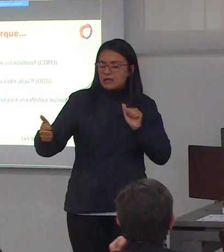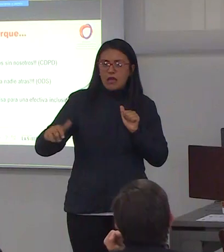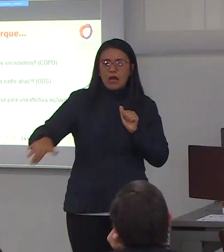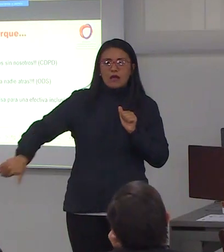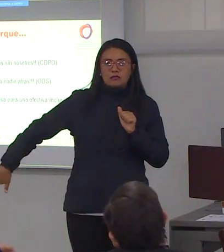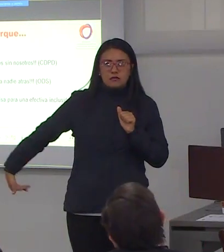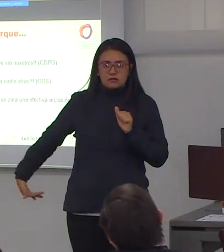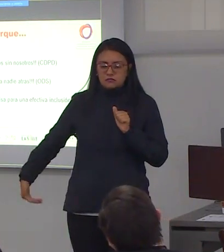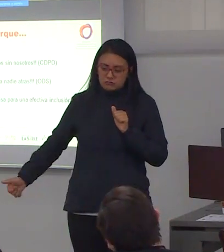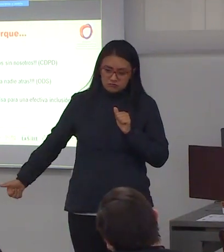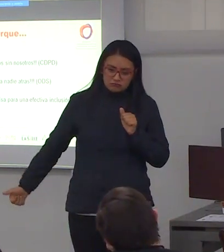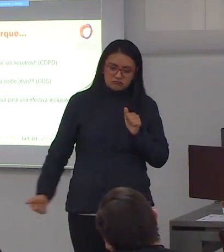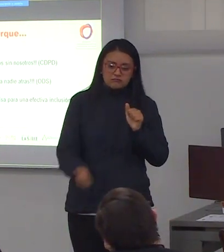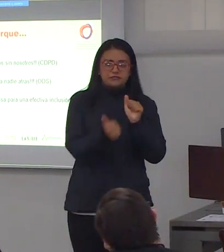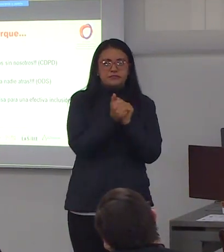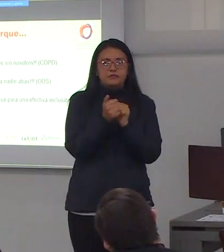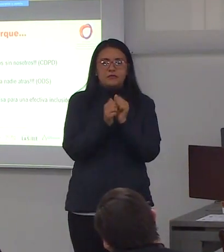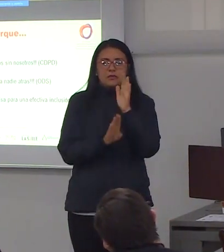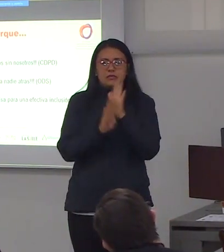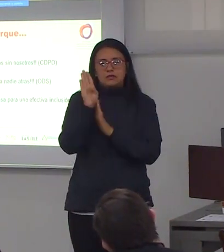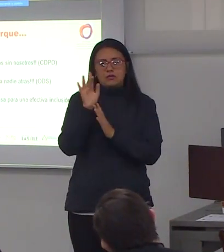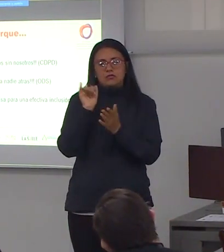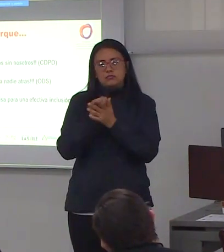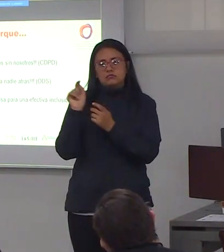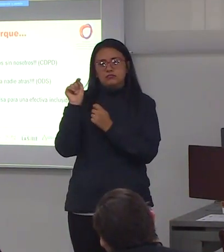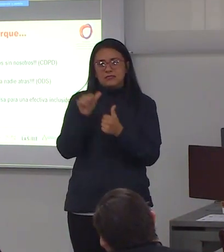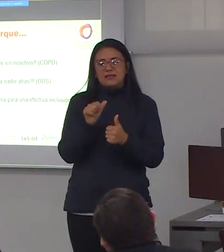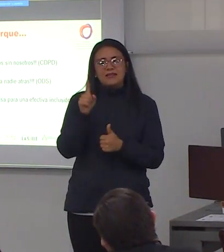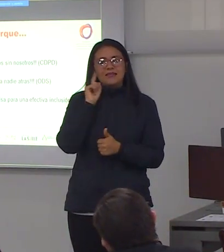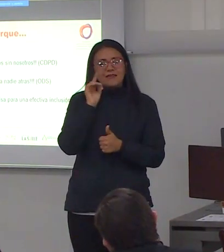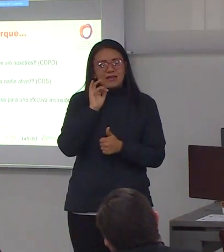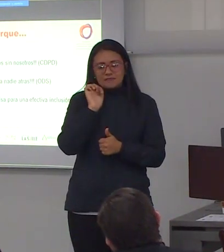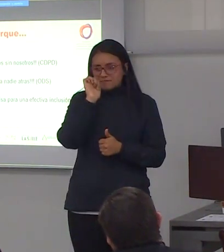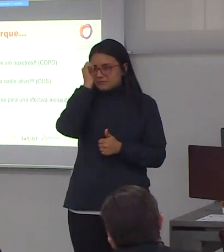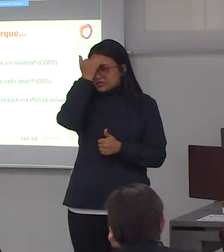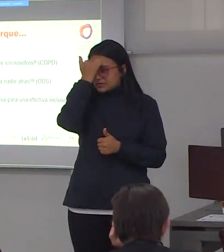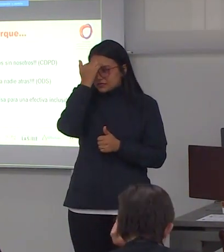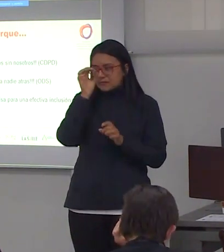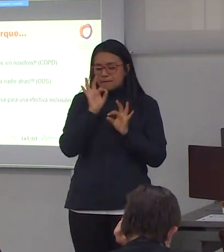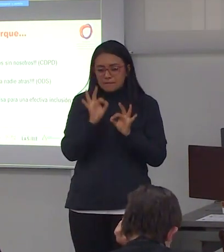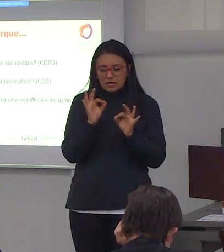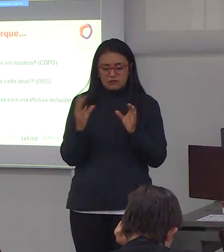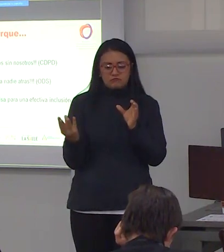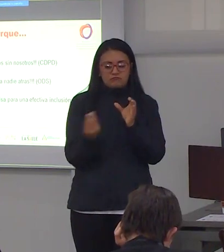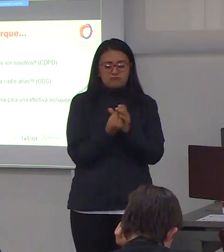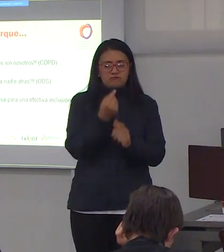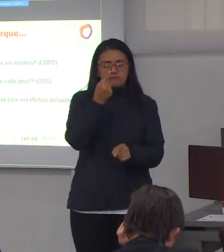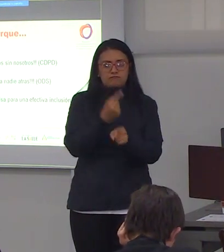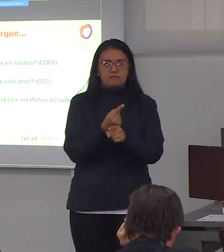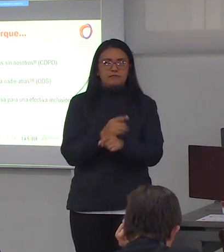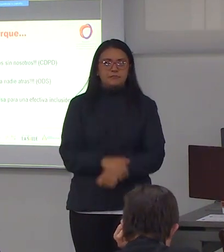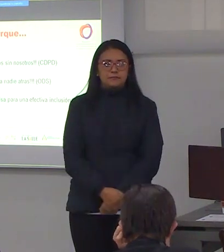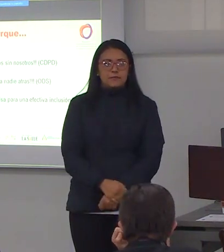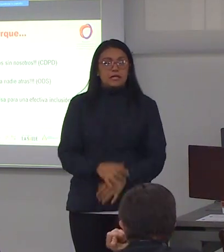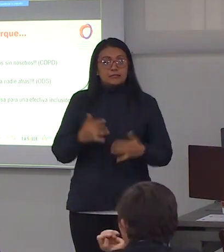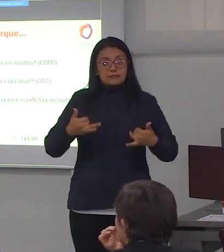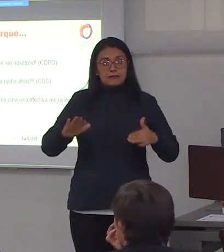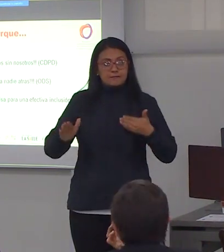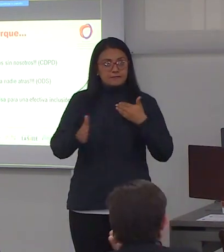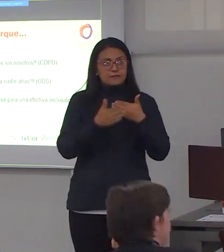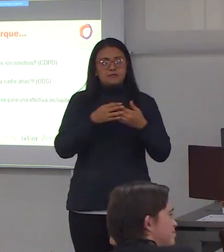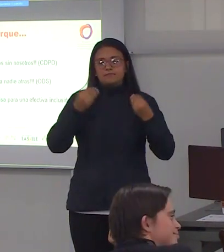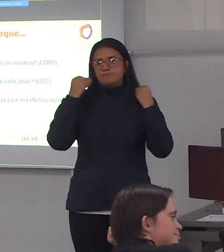atrás que es el lema de los objetivos de desarrollo sostenible deben ser la premisa realmente para que la inclusión sea efectiva ya con eso cierro